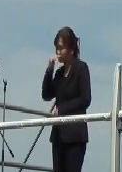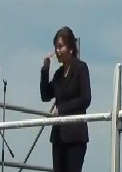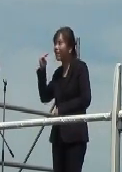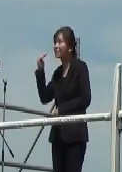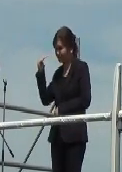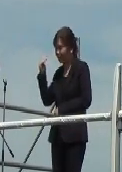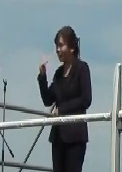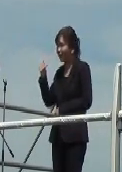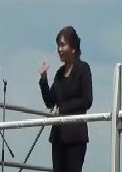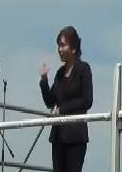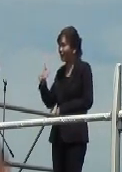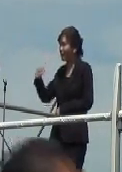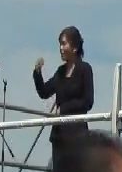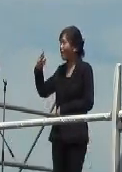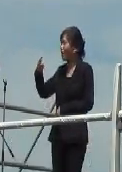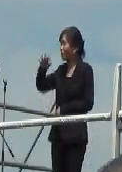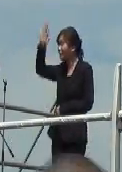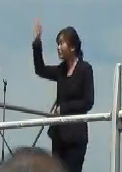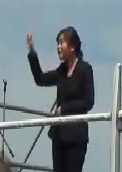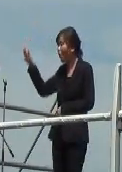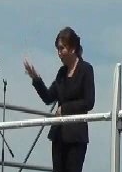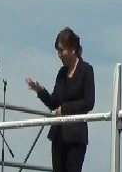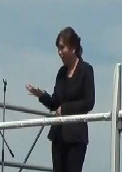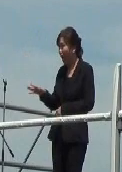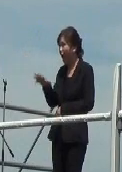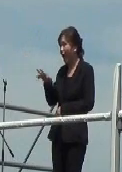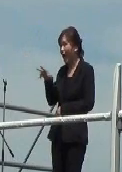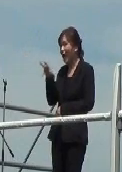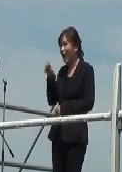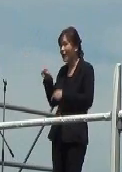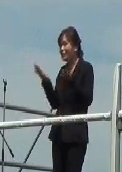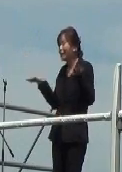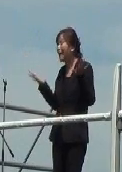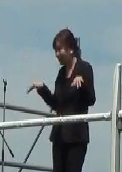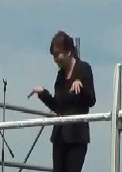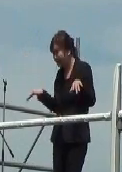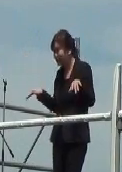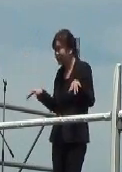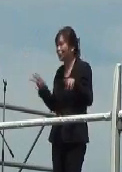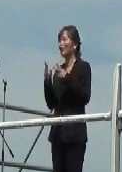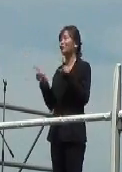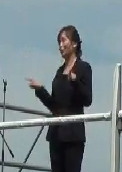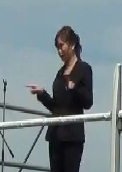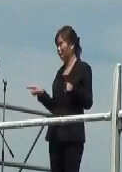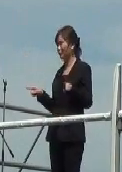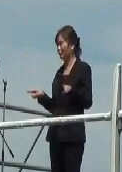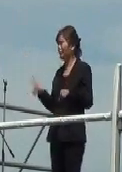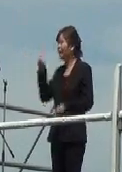美空ひばりさんの曲をお届けしたいと思います。一本の鉛筆。